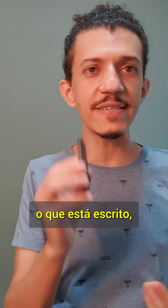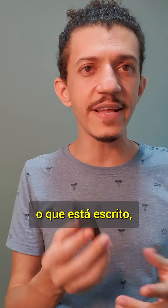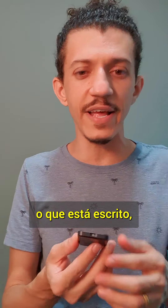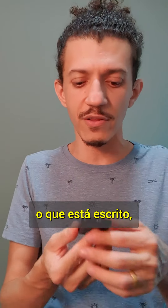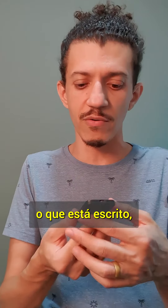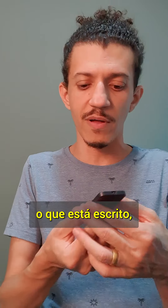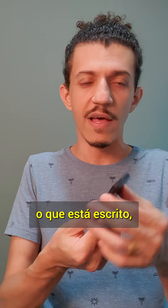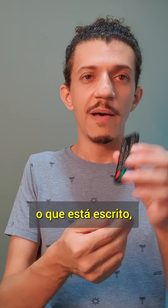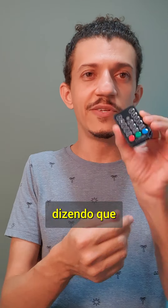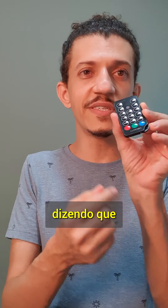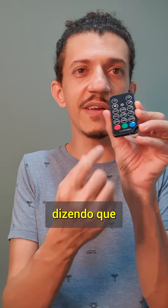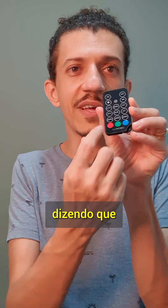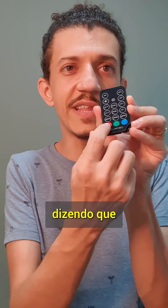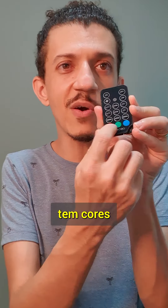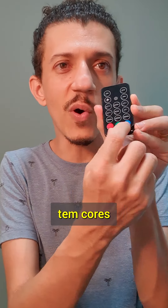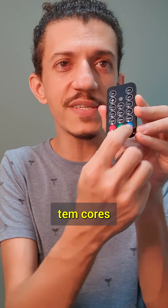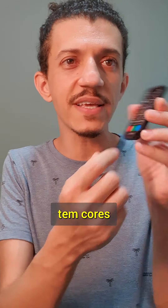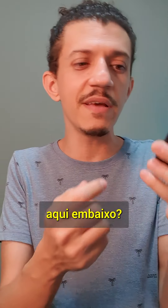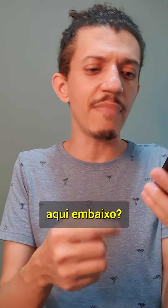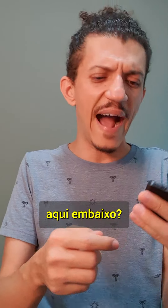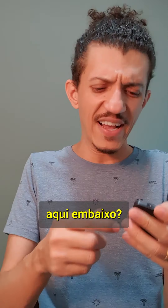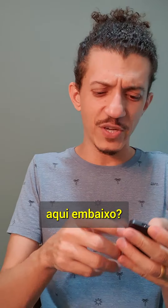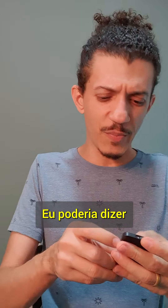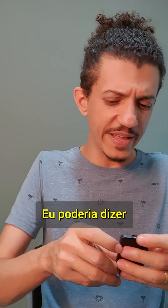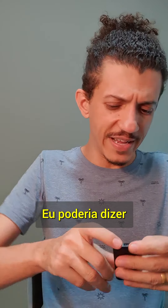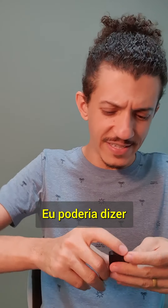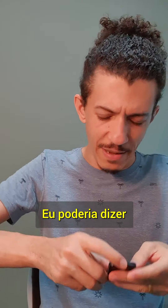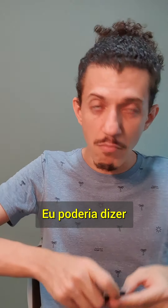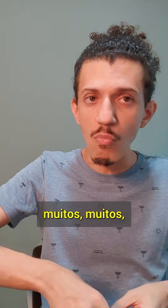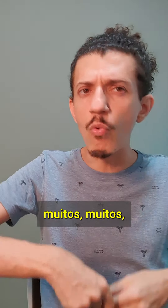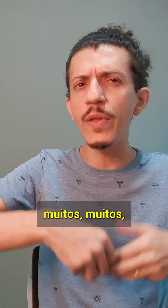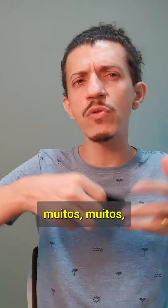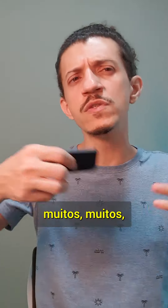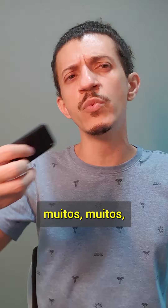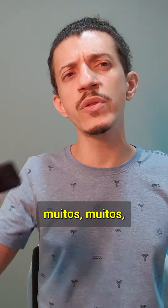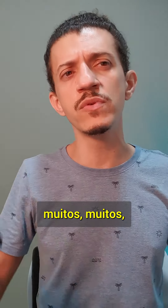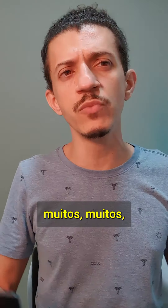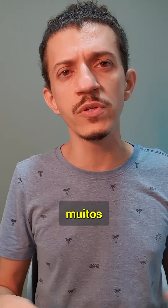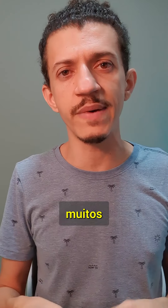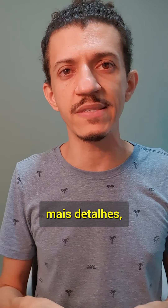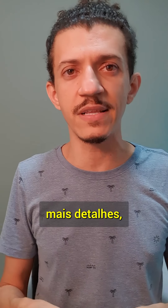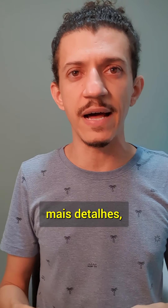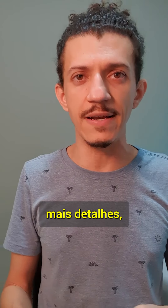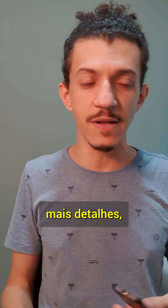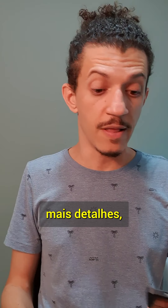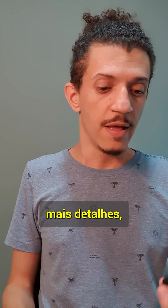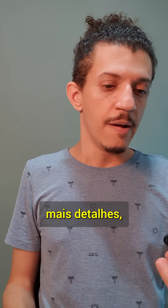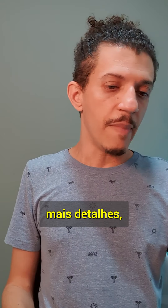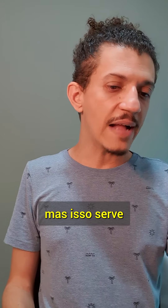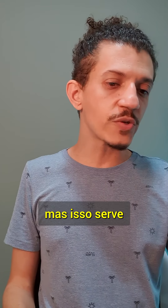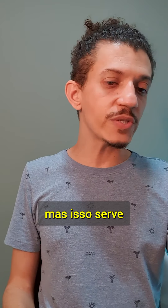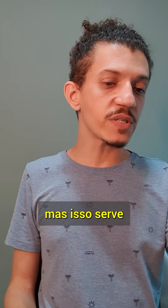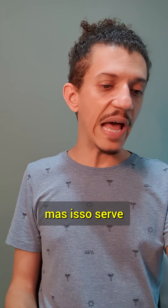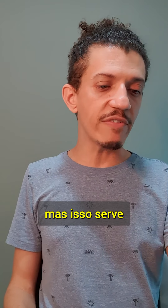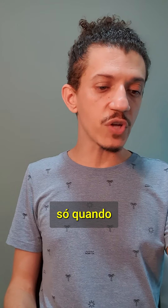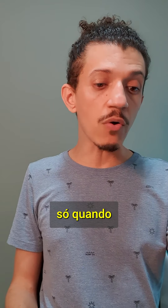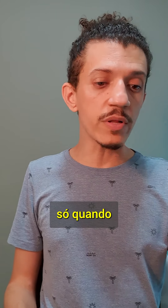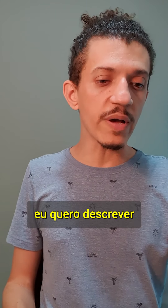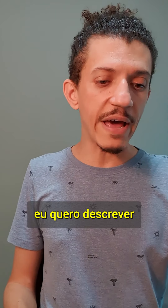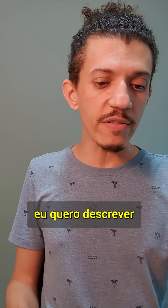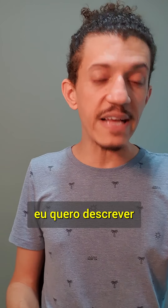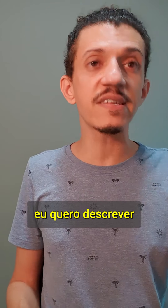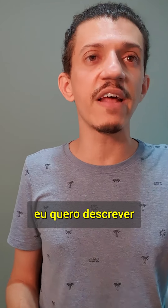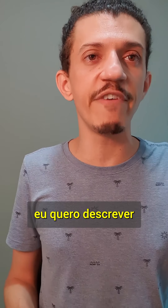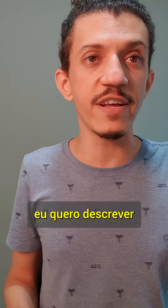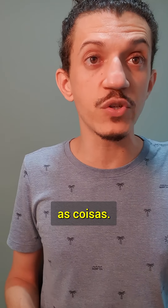dizendo o que está escrito, dizendo o que tem cores aqui embaixo. Eu poderia dizer muitos, muitos, muitos mais detalhes. Mas isso serve